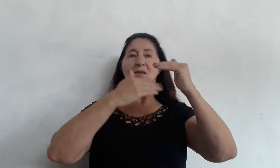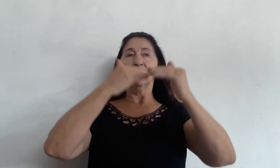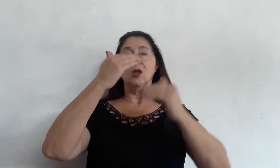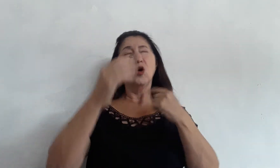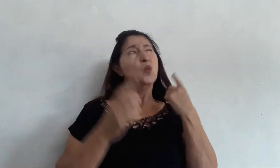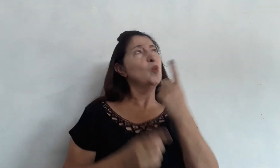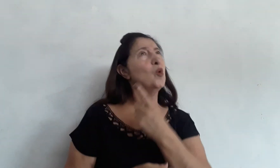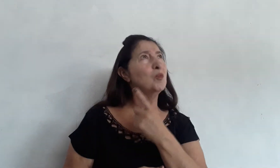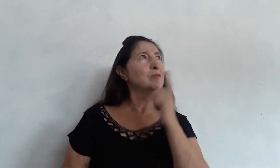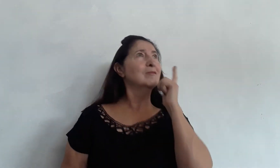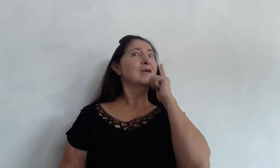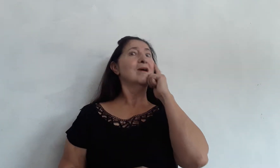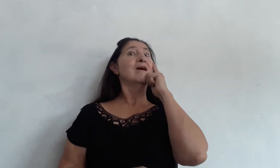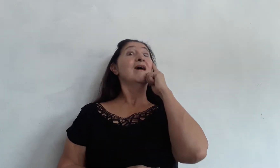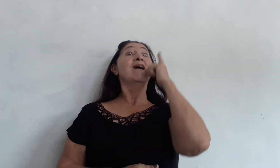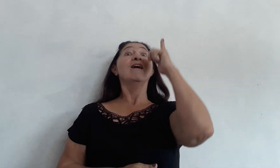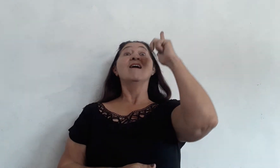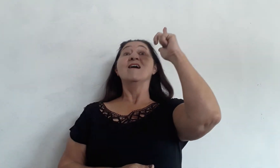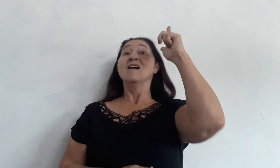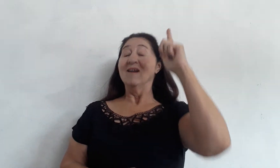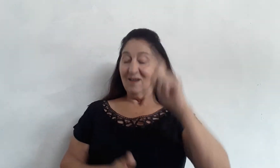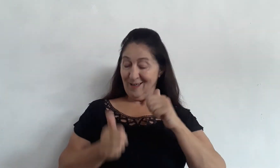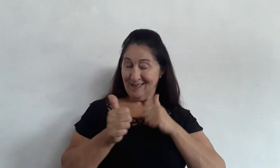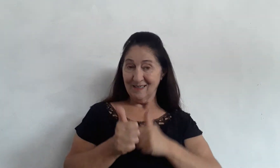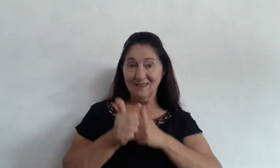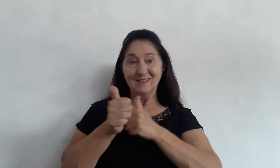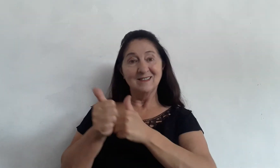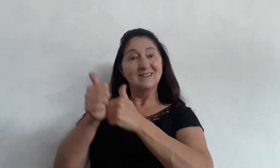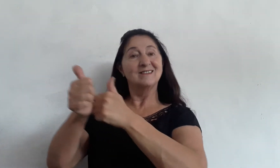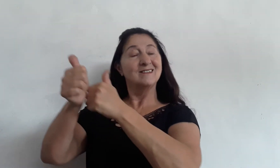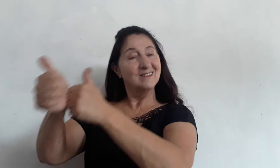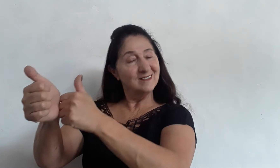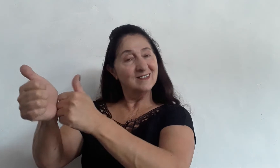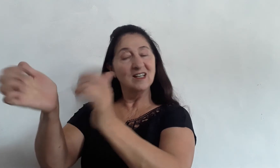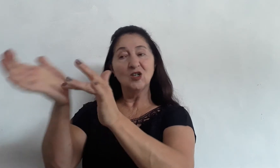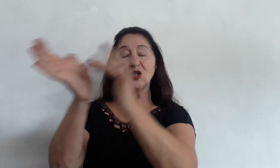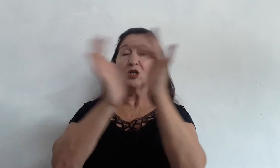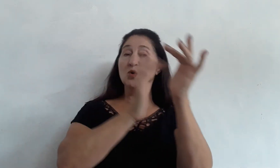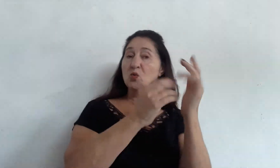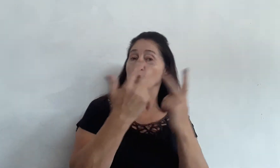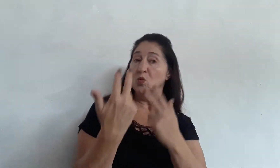É seguimento de Jesus. É rezar com Jesus.